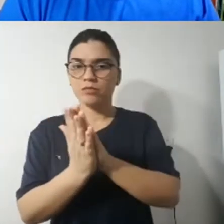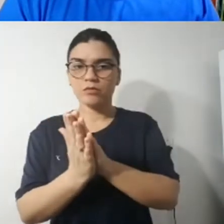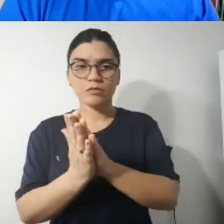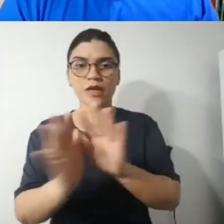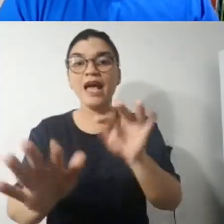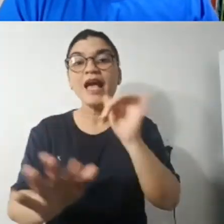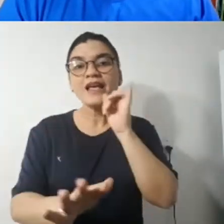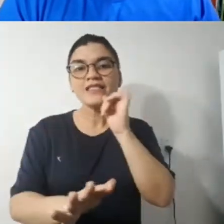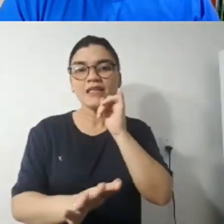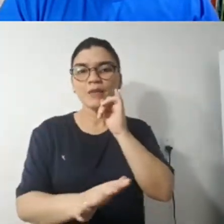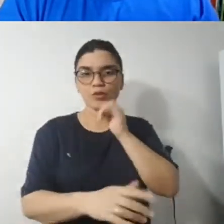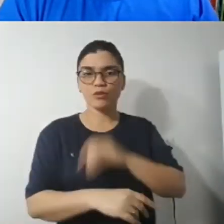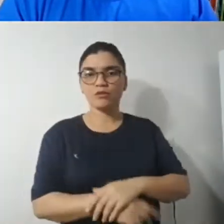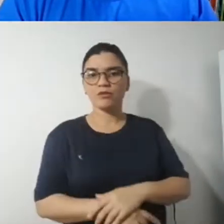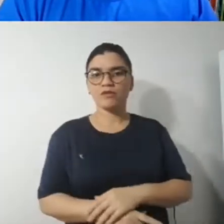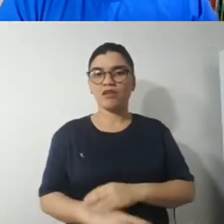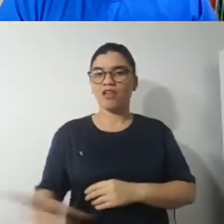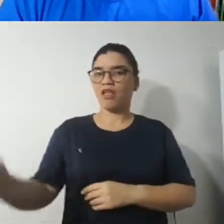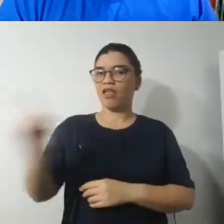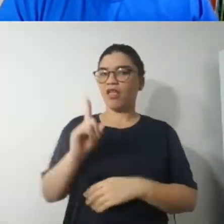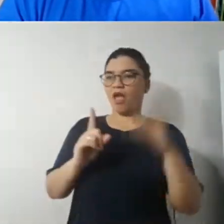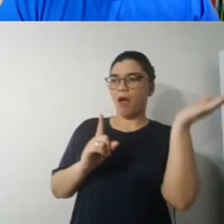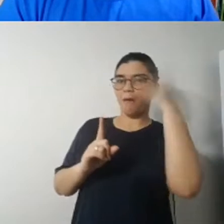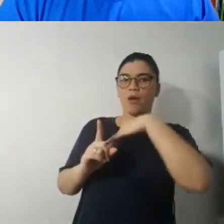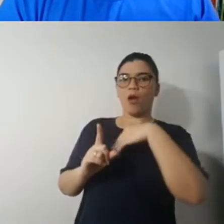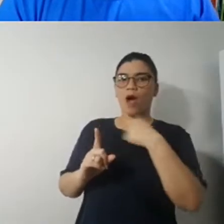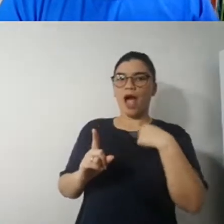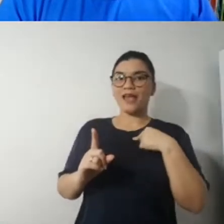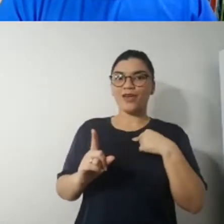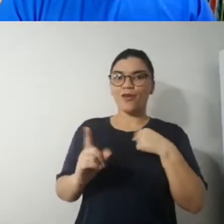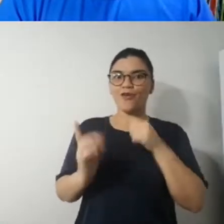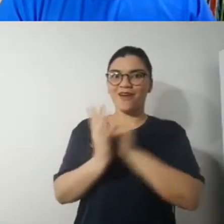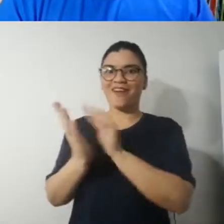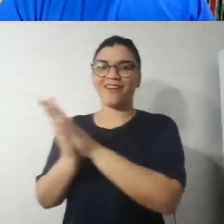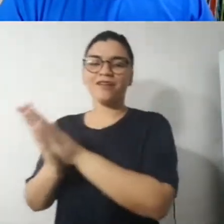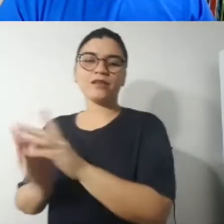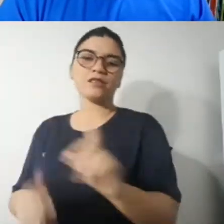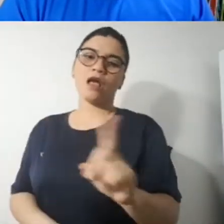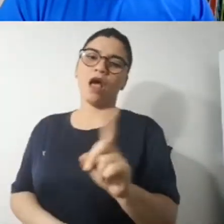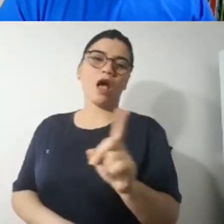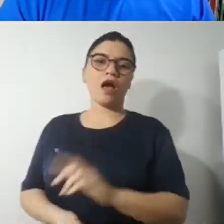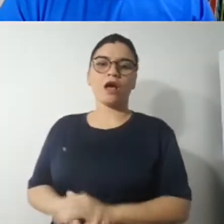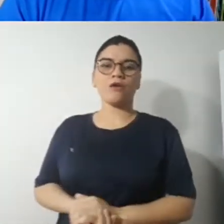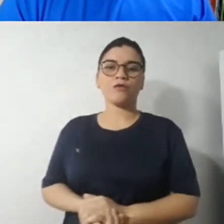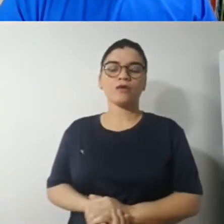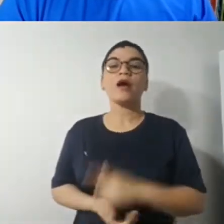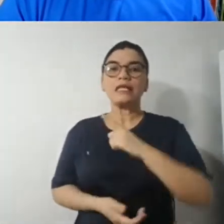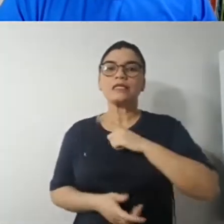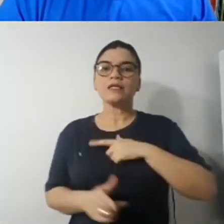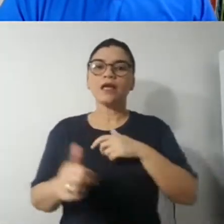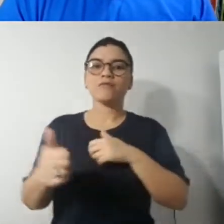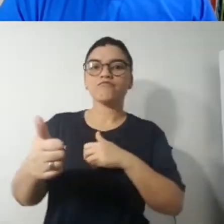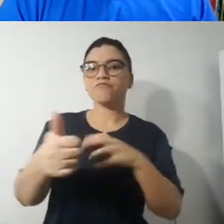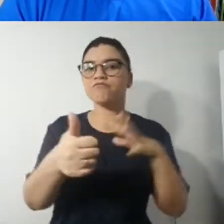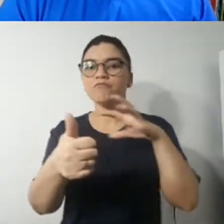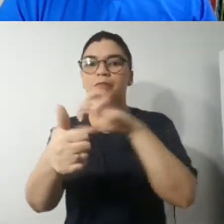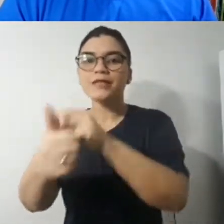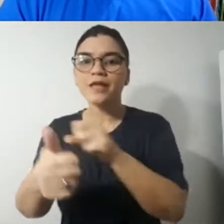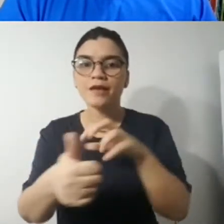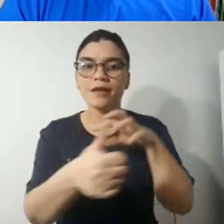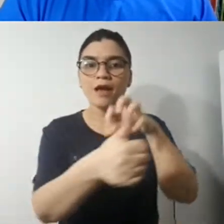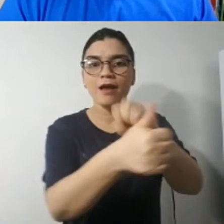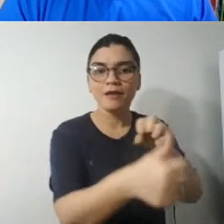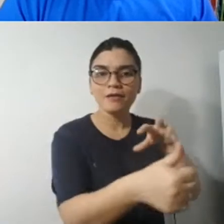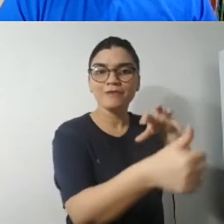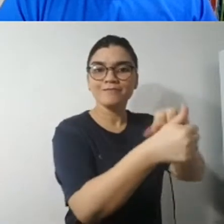nem ofensa com ofensa. Aquelas pessoas elas estavam sofrendo perseguição. Então Pedro chama elas a não